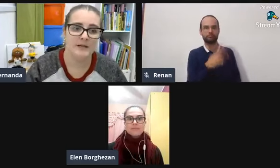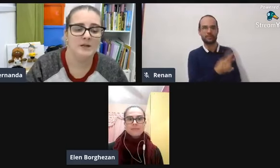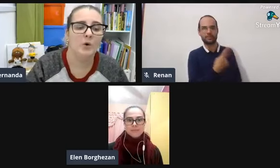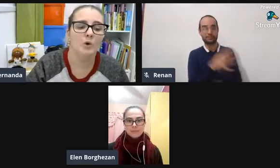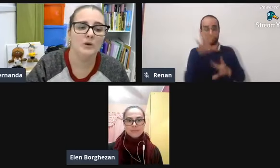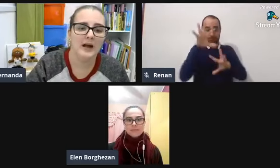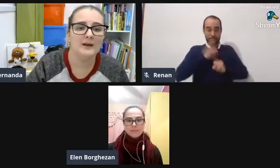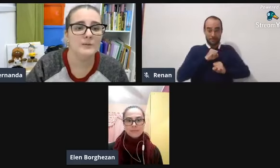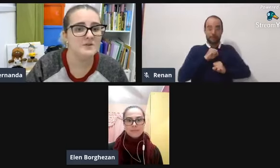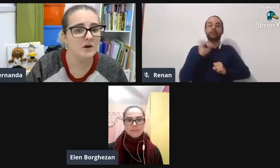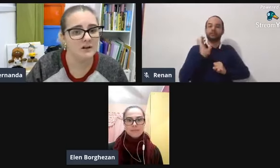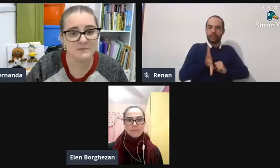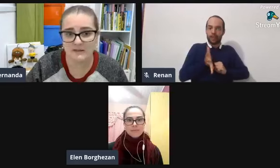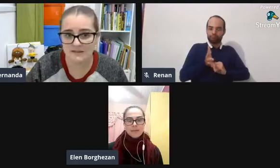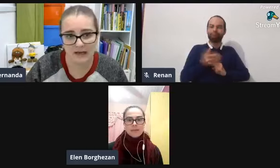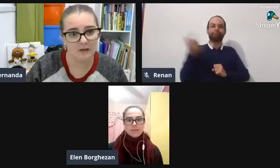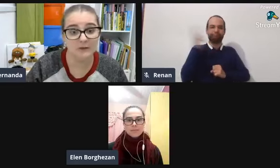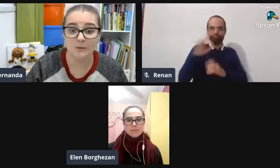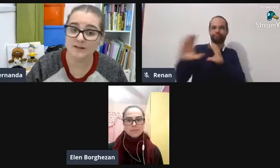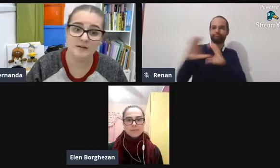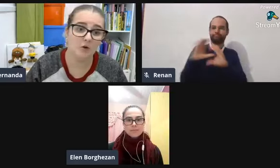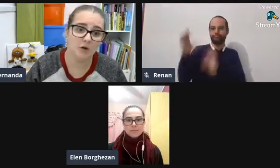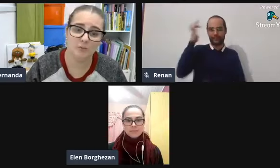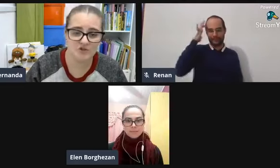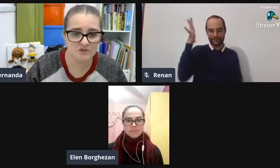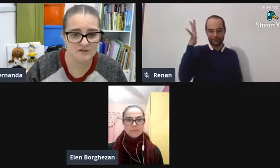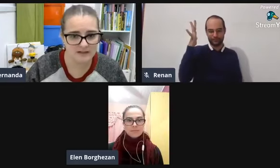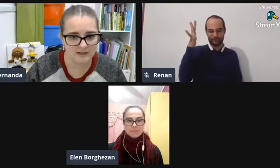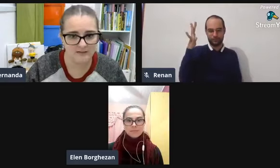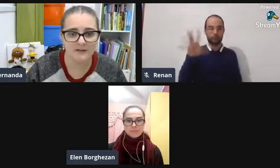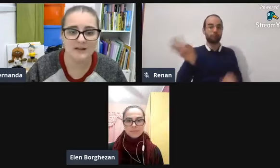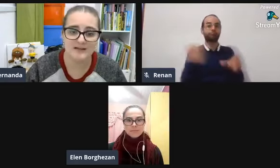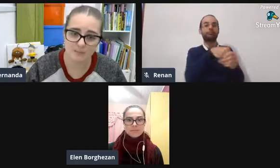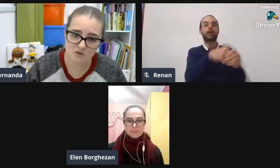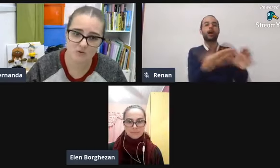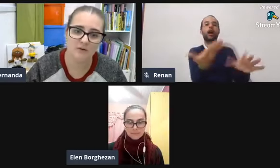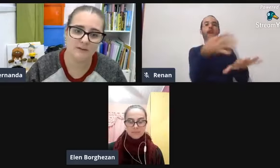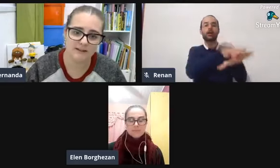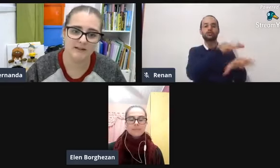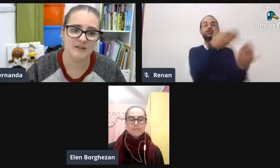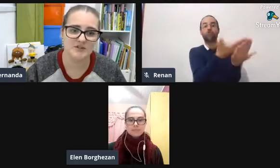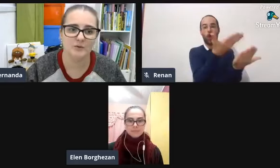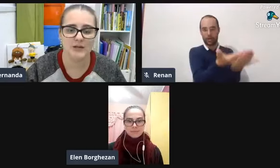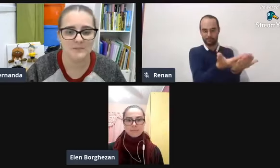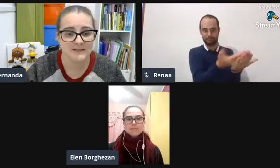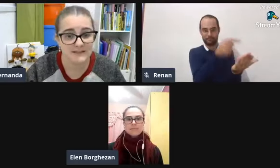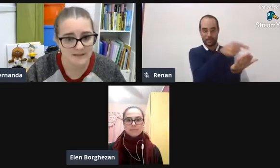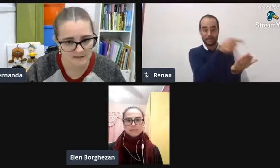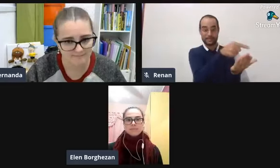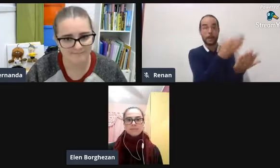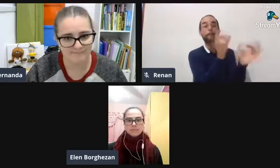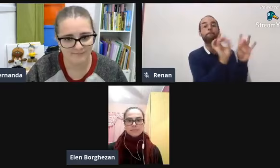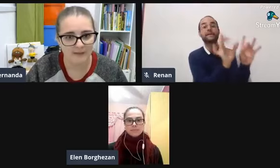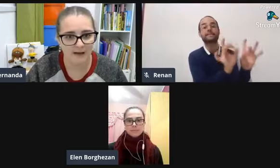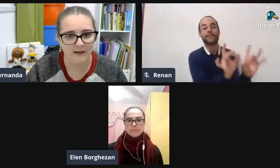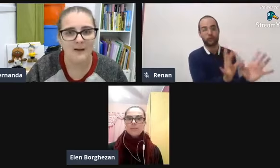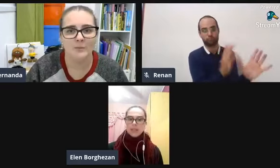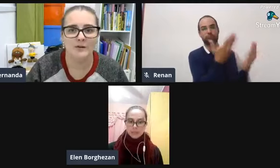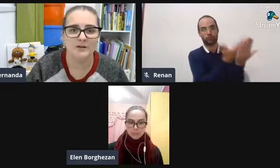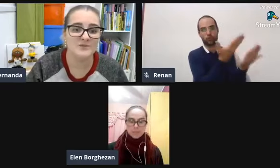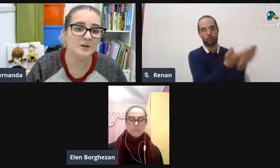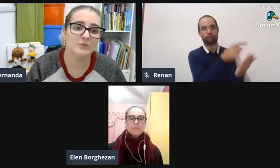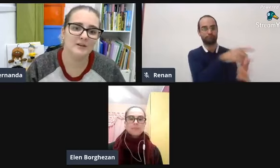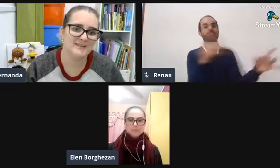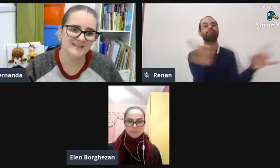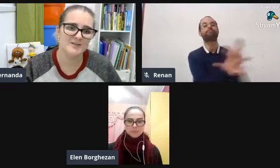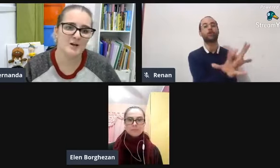importante. Colocar numa escola especial não é sinônimo de dizer que essa pessoa vai ter atendido o que ela precisa, né? Sim.